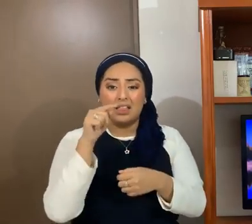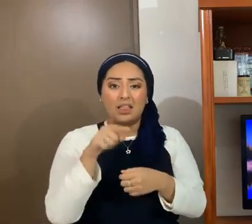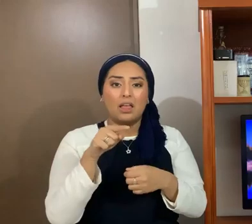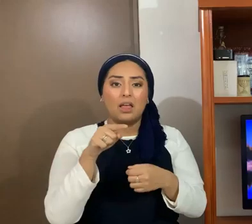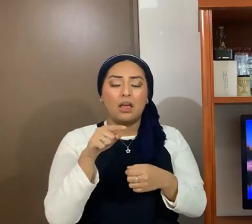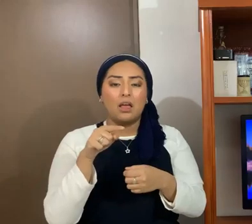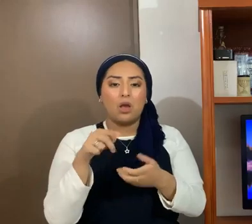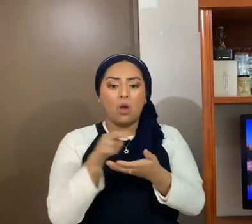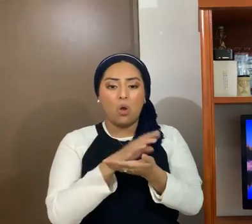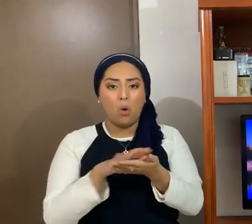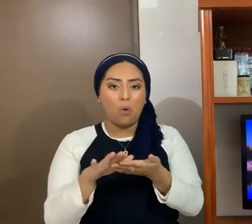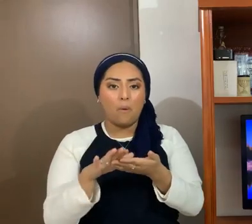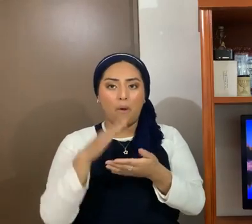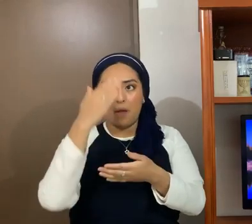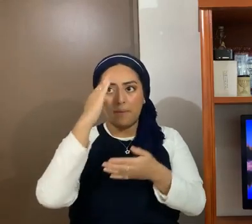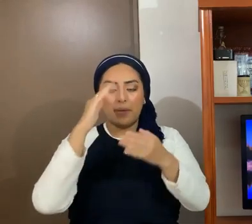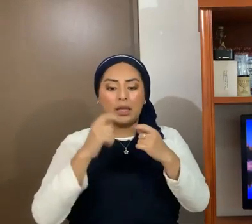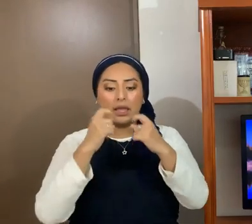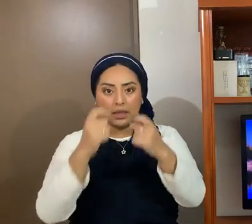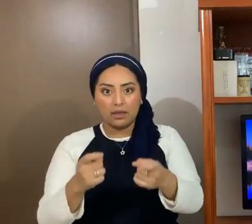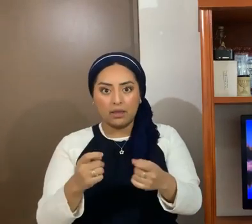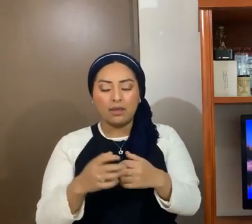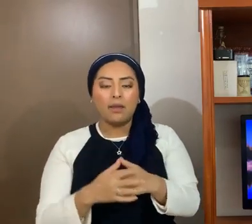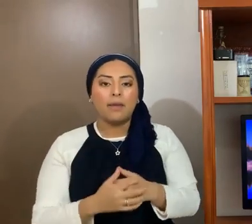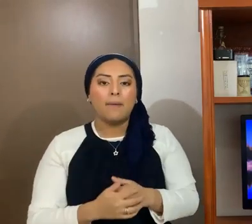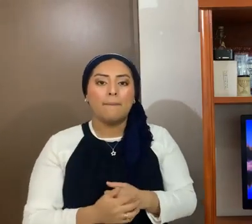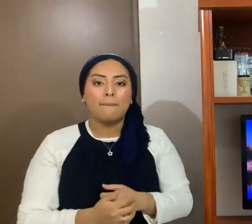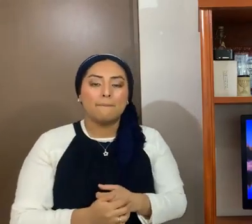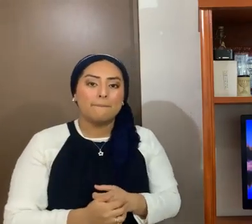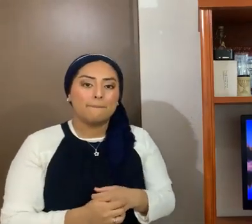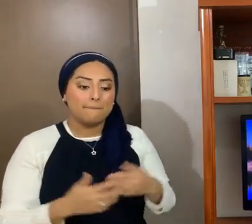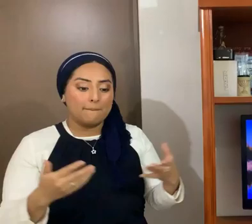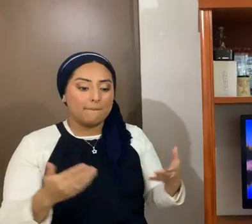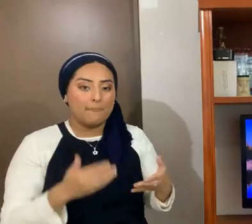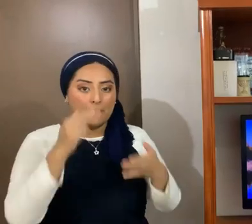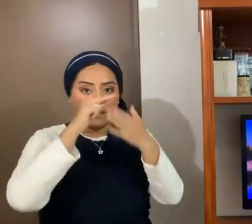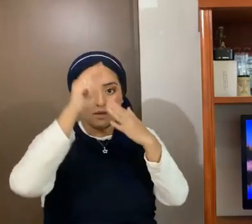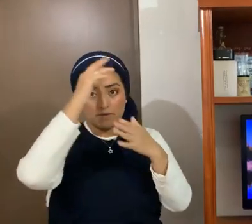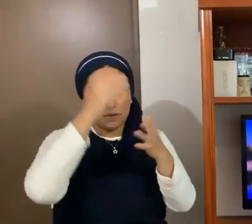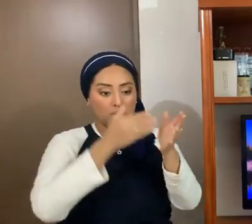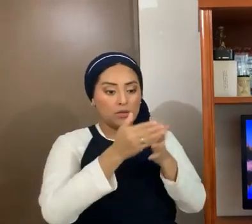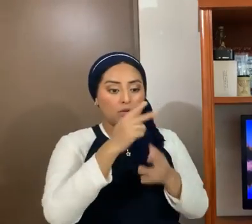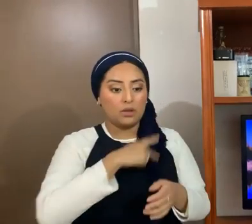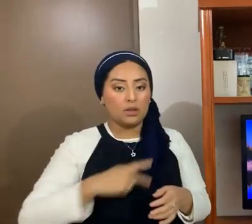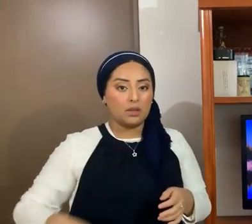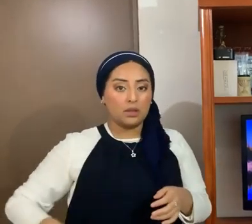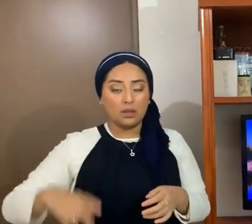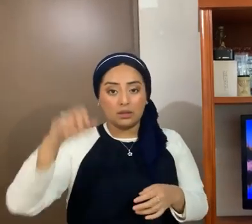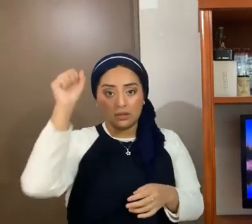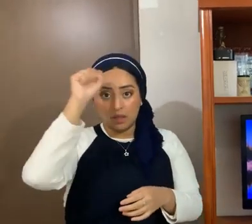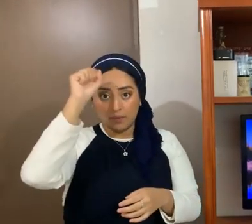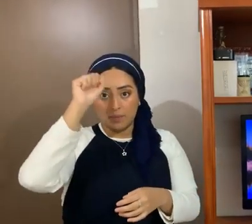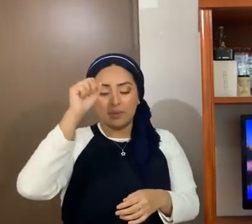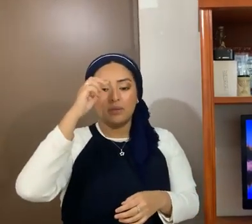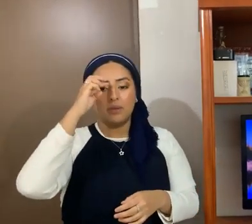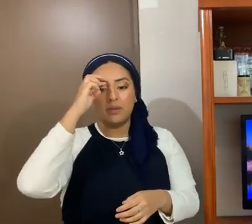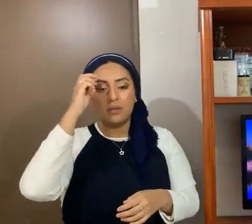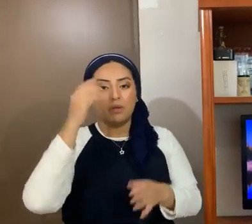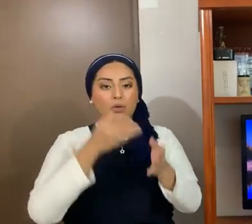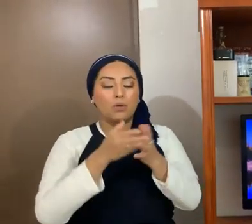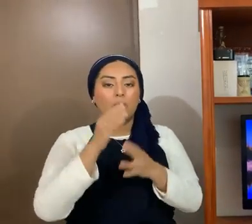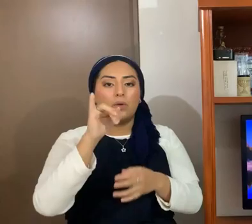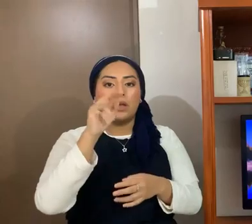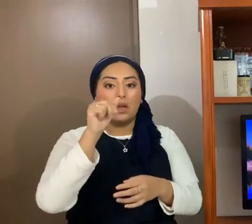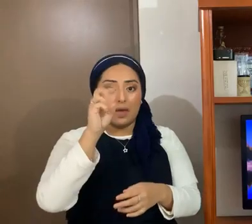parte celestial que el Eterno le había dado. Aquí el Eterno, a través del rey Salomón, de